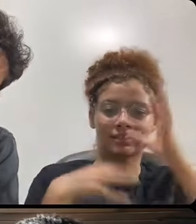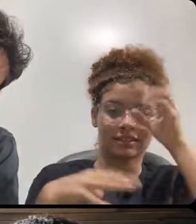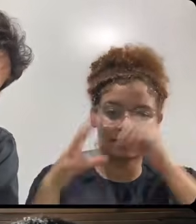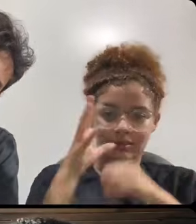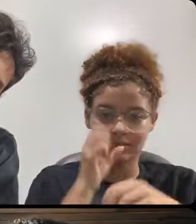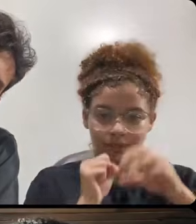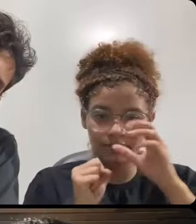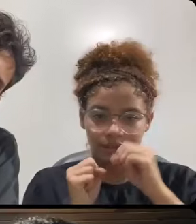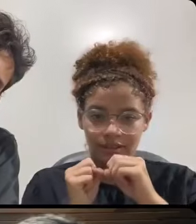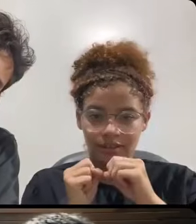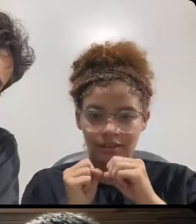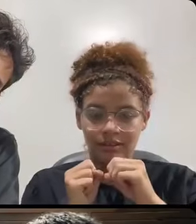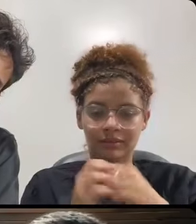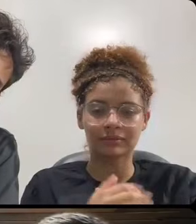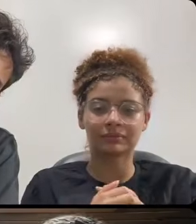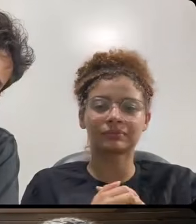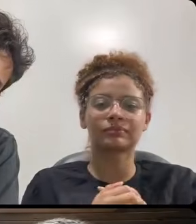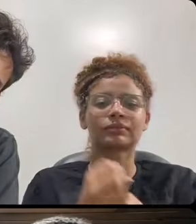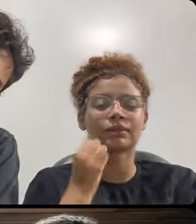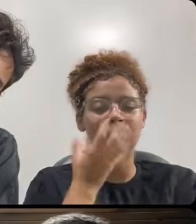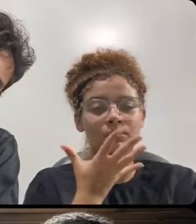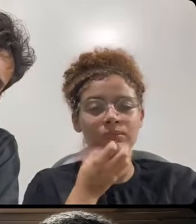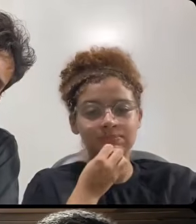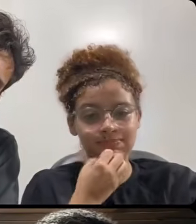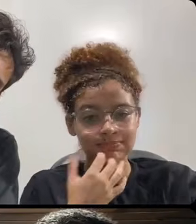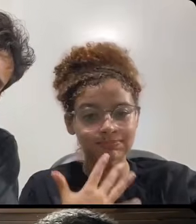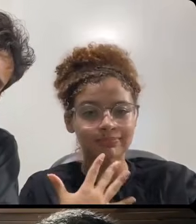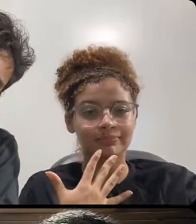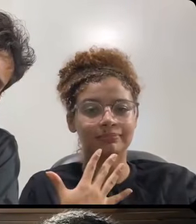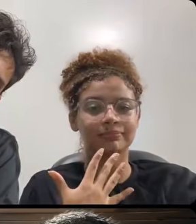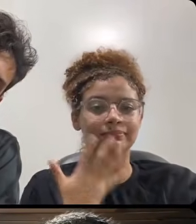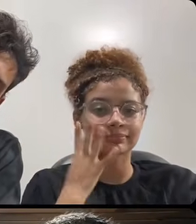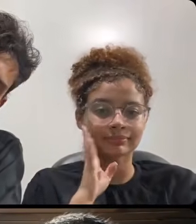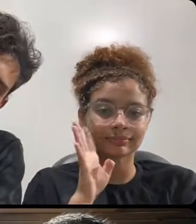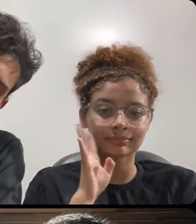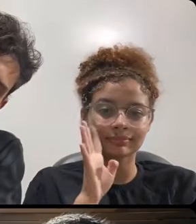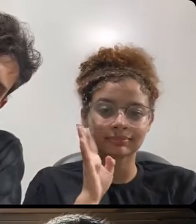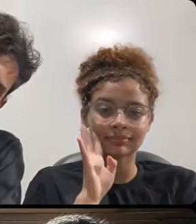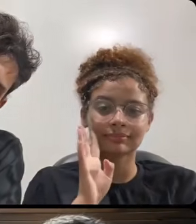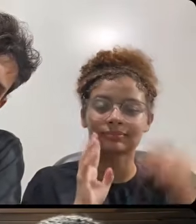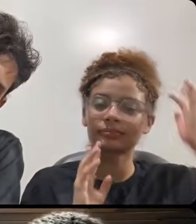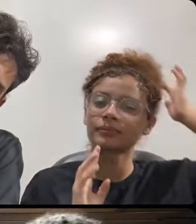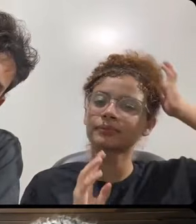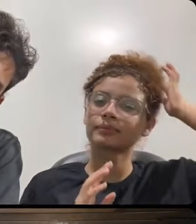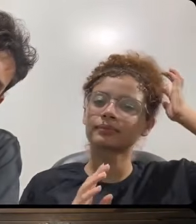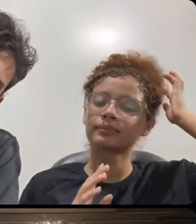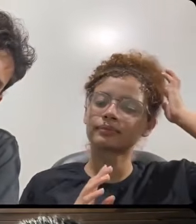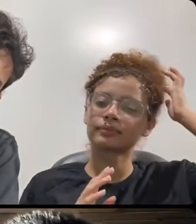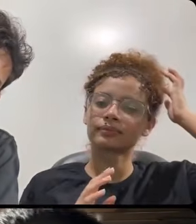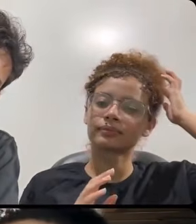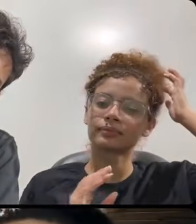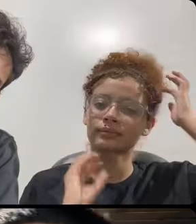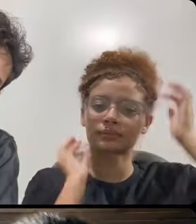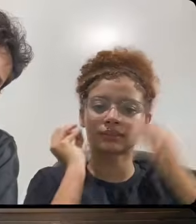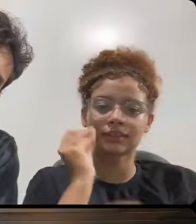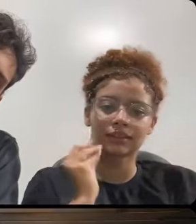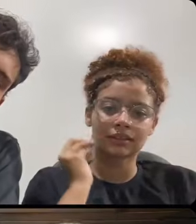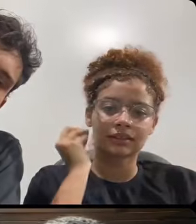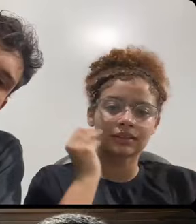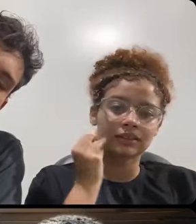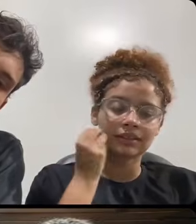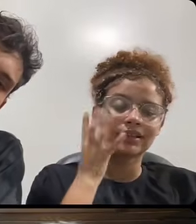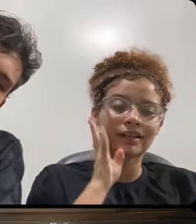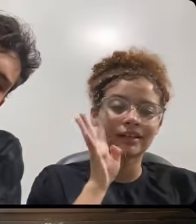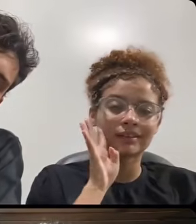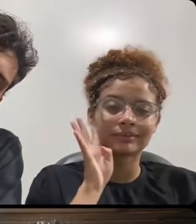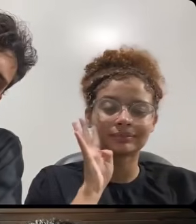aprender aquilo ali, né? E era muito bom, entende? Então, eu digo que a experiência que eu tive, pelo menos, foi